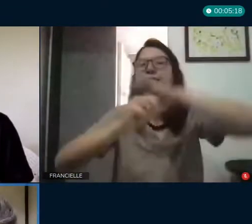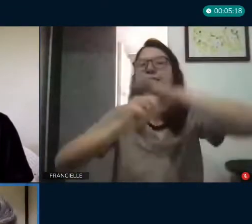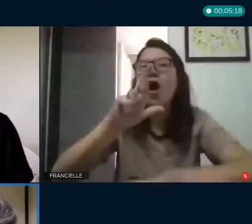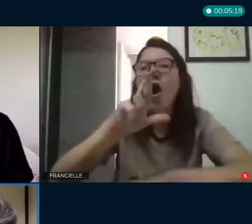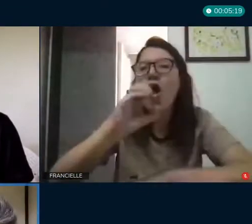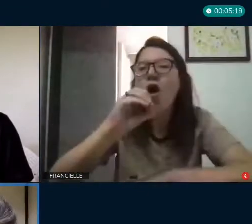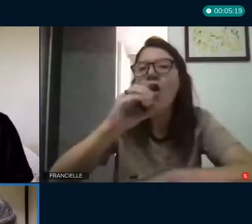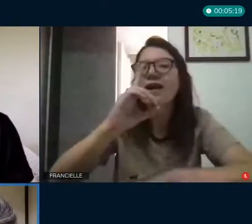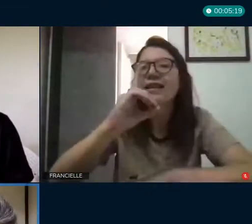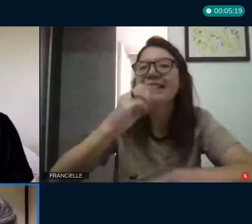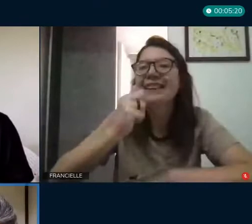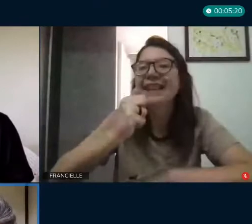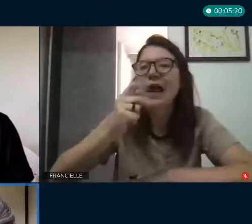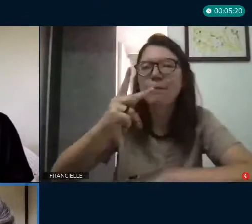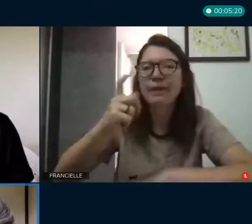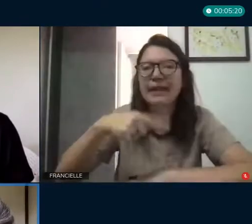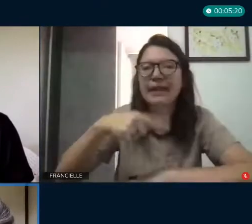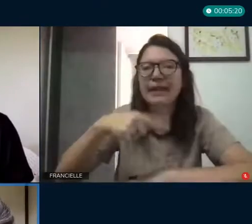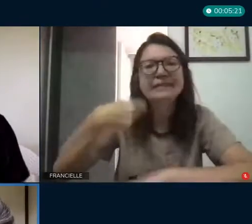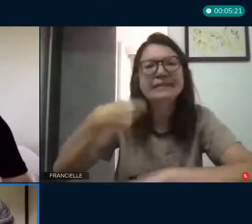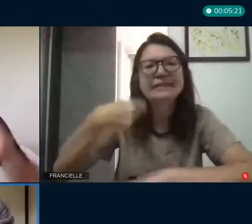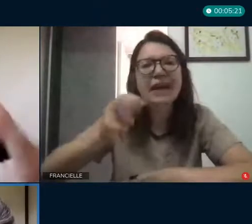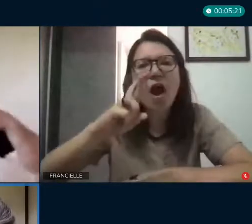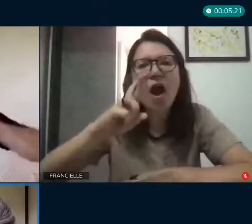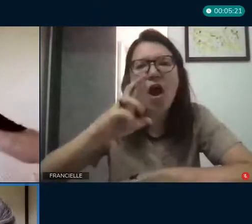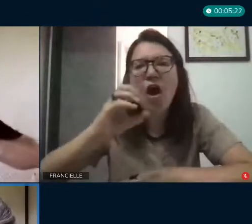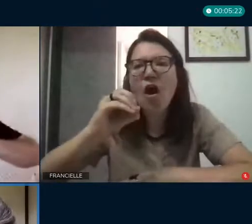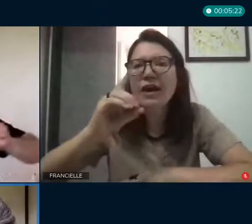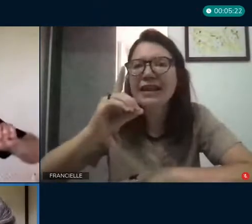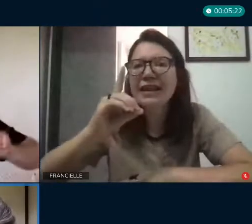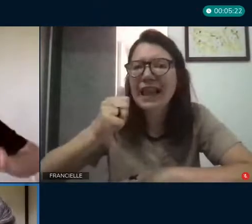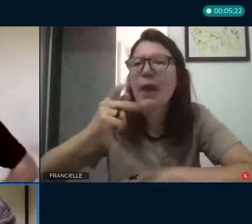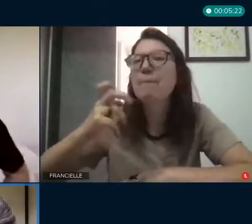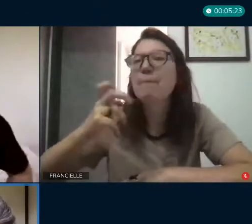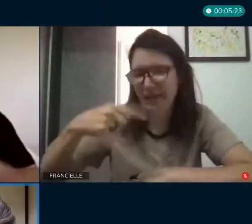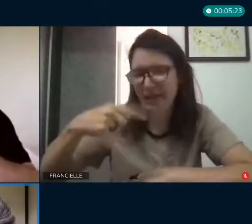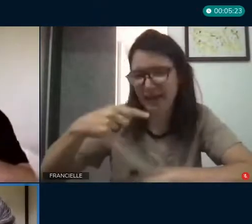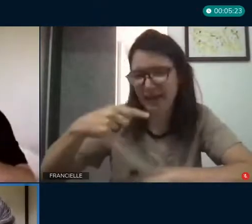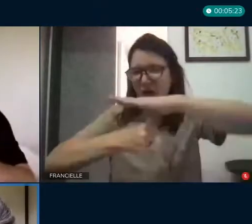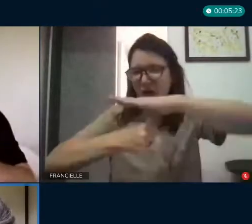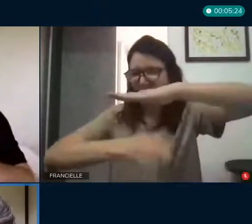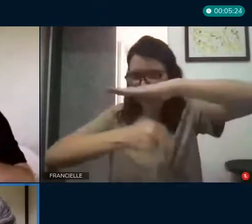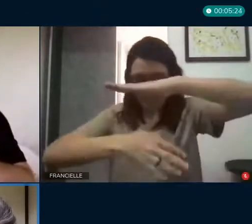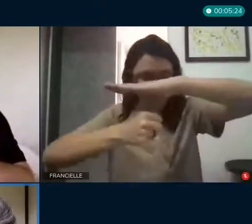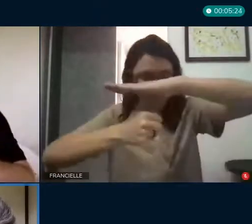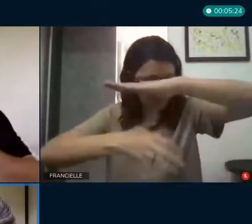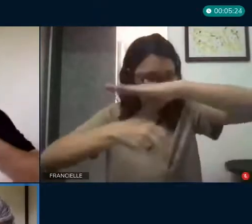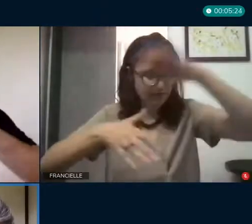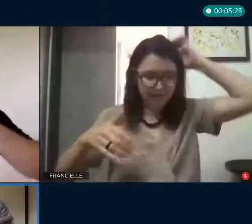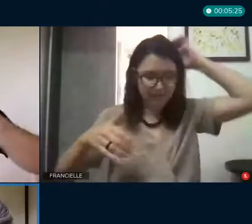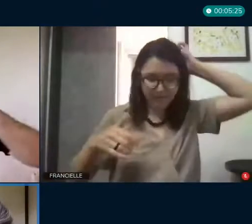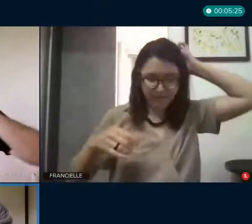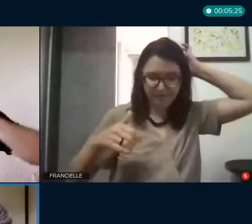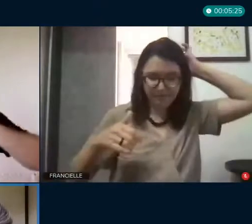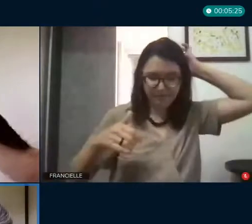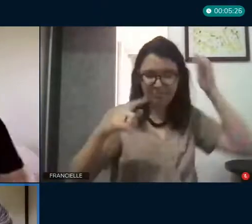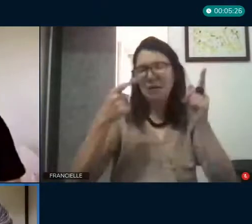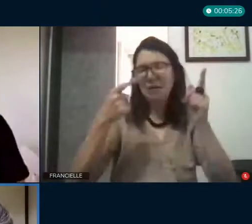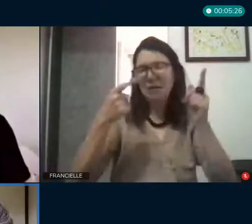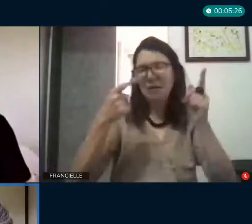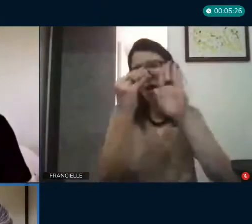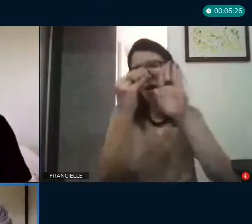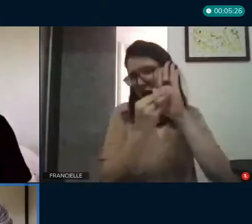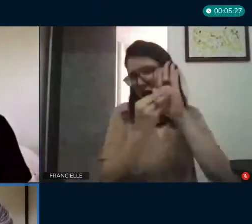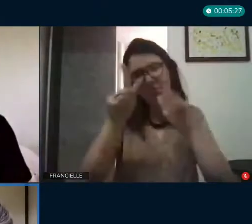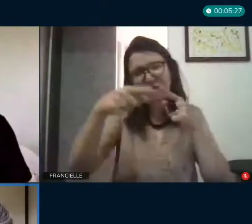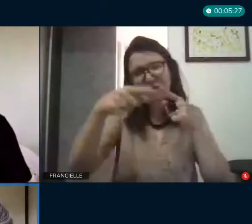foram colocados para que ele possa ser feito de uma forma mais clara. Na sua nota